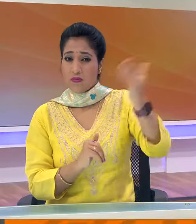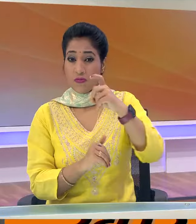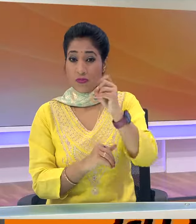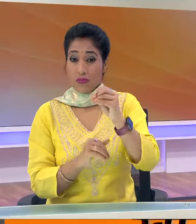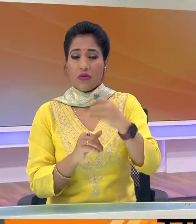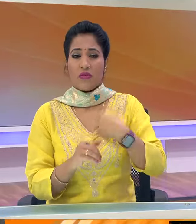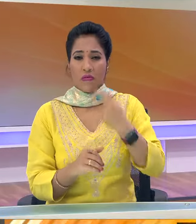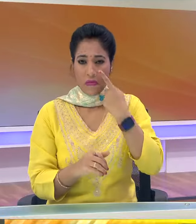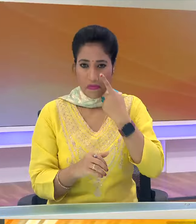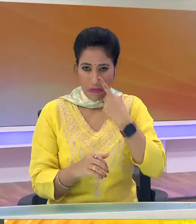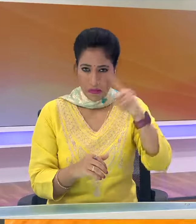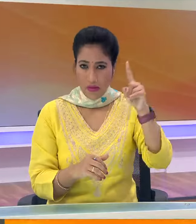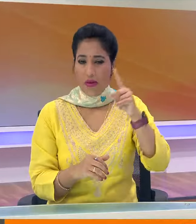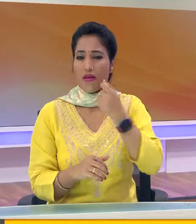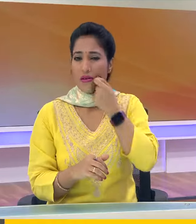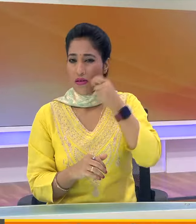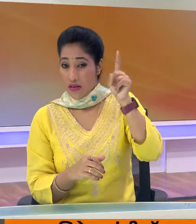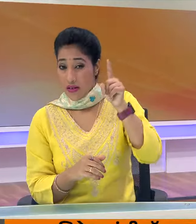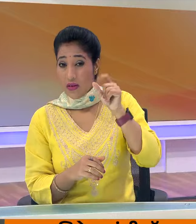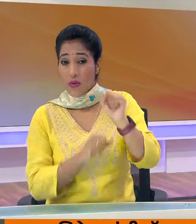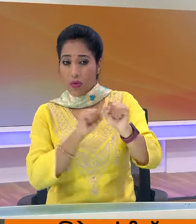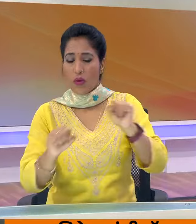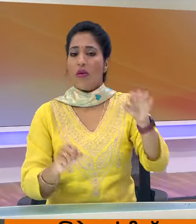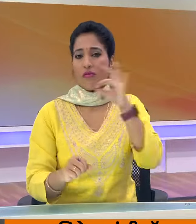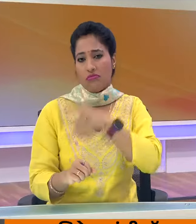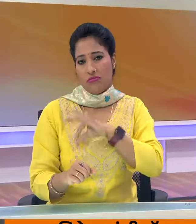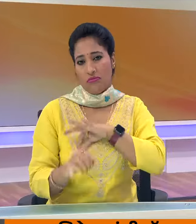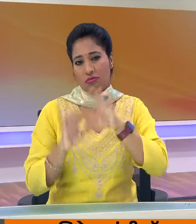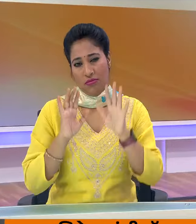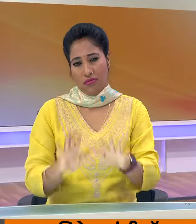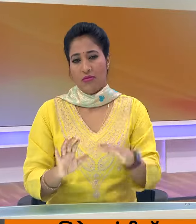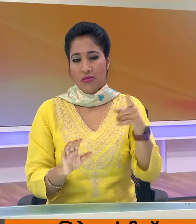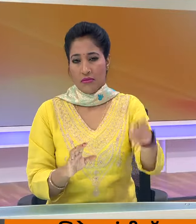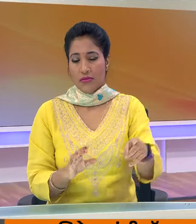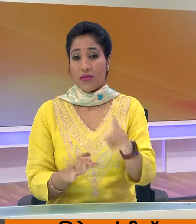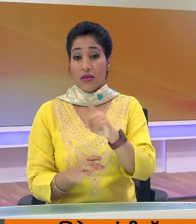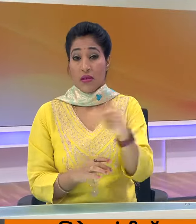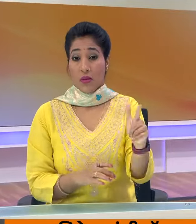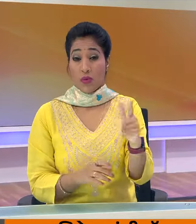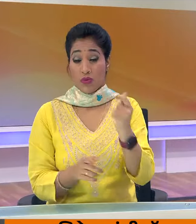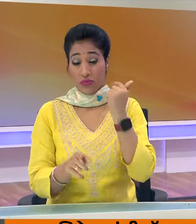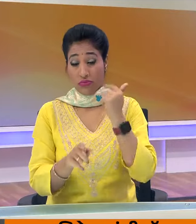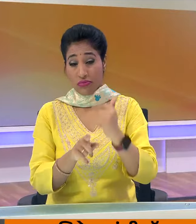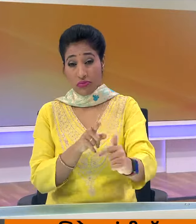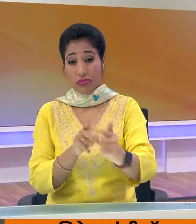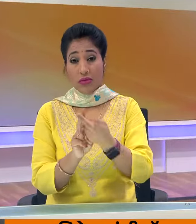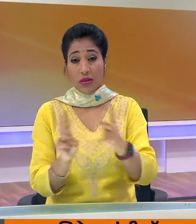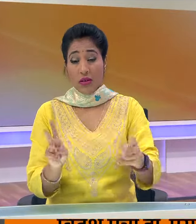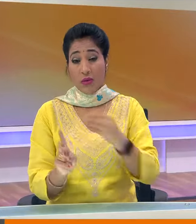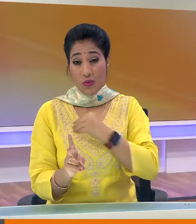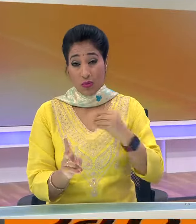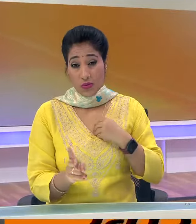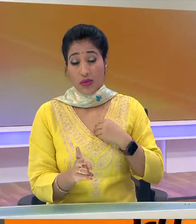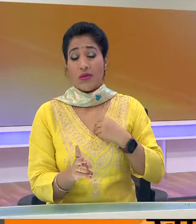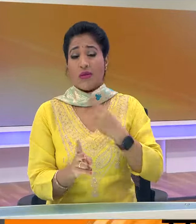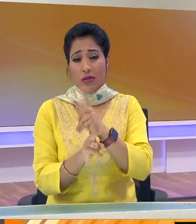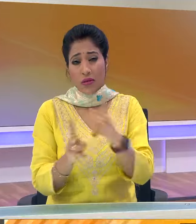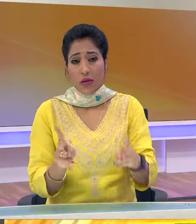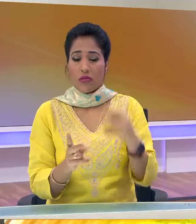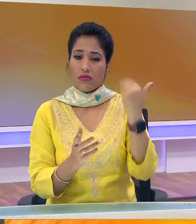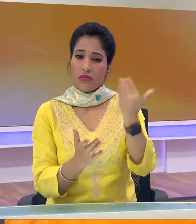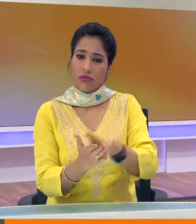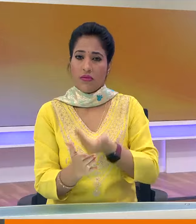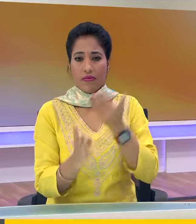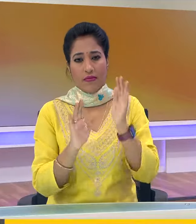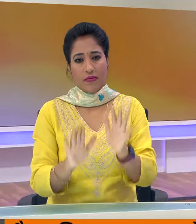माए बाप है उनको उसका लाभ होगा और लाखों रुपए जो खर्चा होता है हॉस्पिटल के ऊपर वो बच